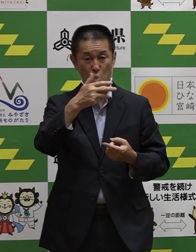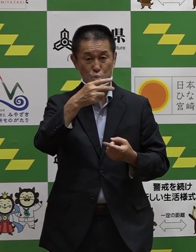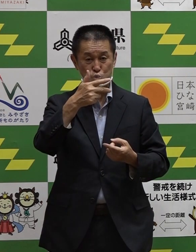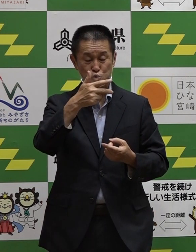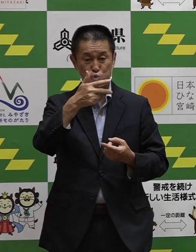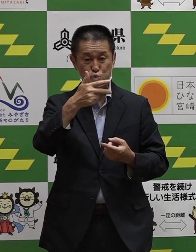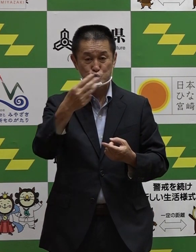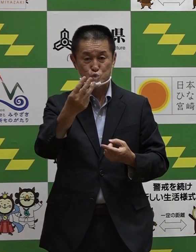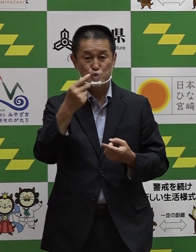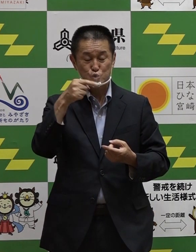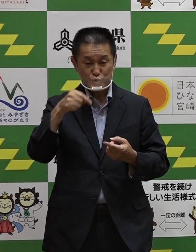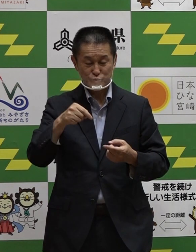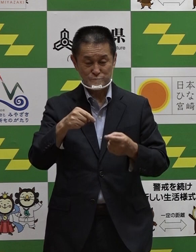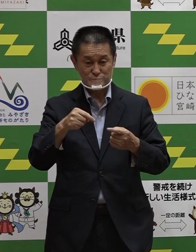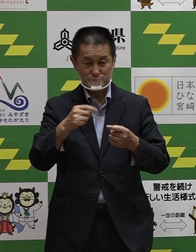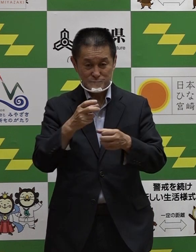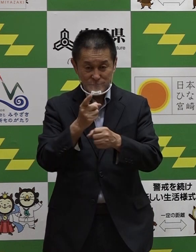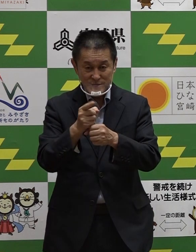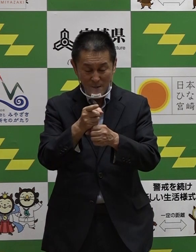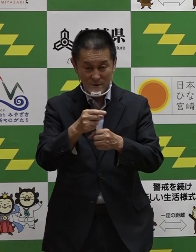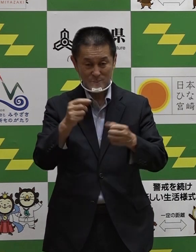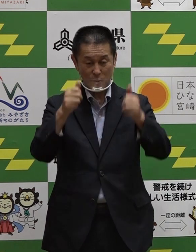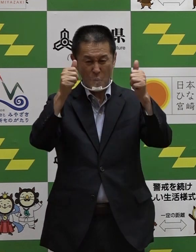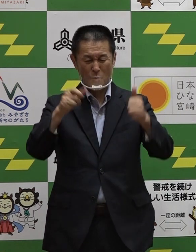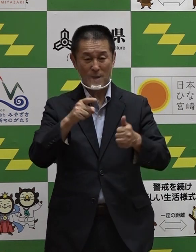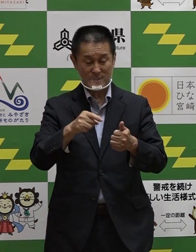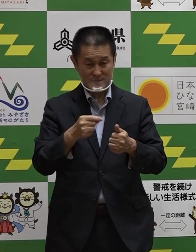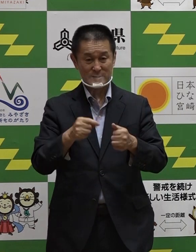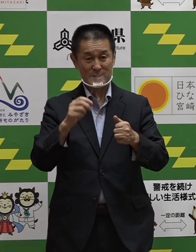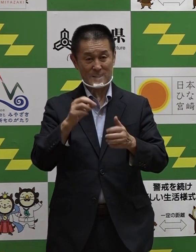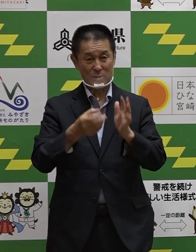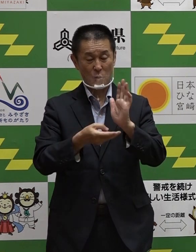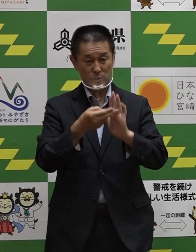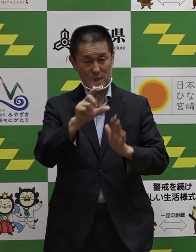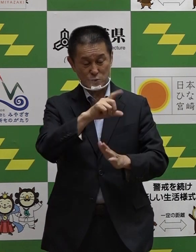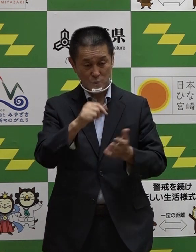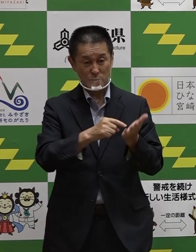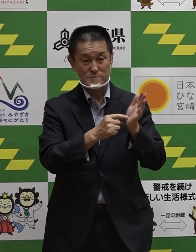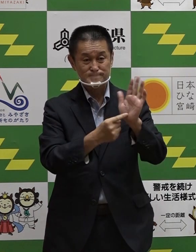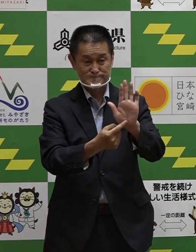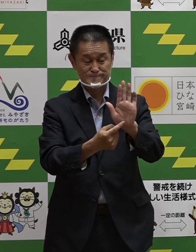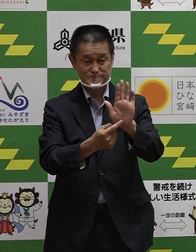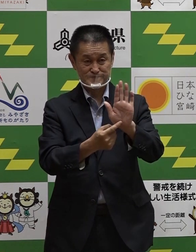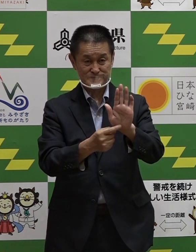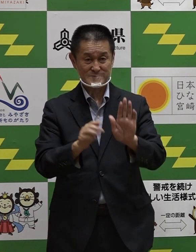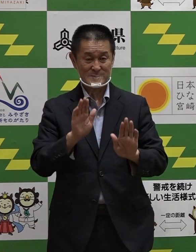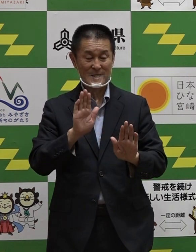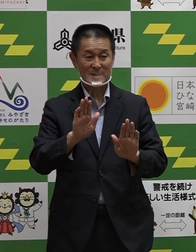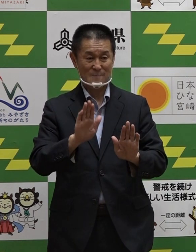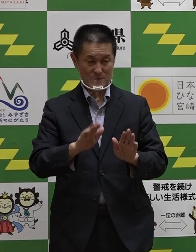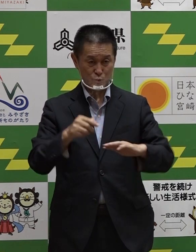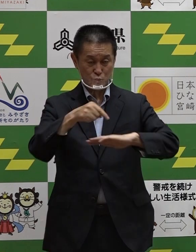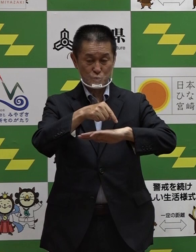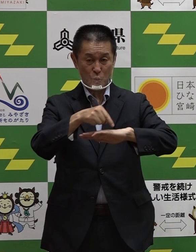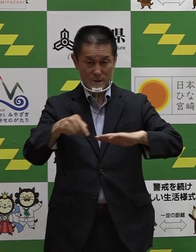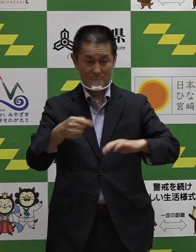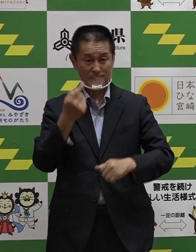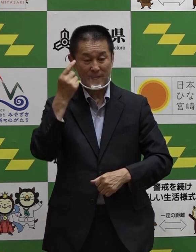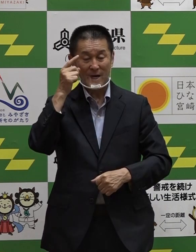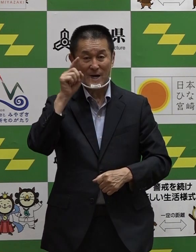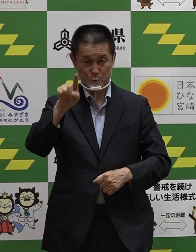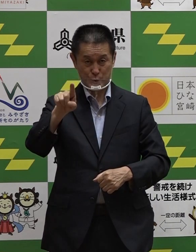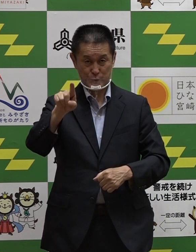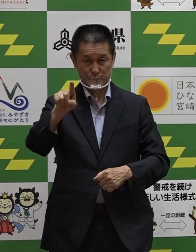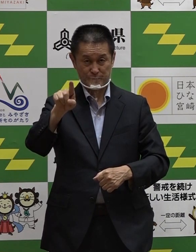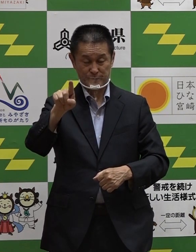させていただきまして、そちらの方でお問い合わせを各宿泊施設さんにしていただくという形になってございますので、また明日です